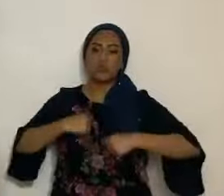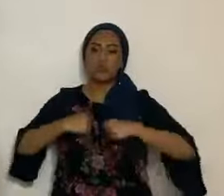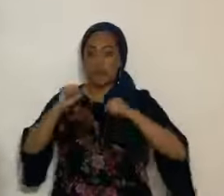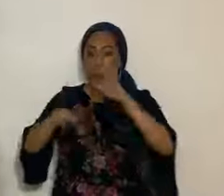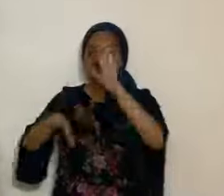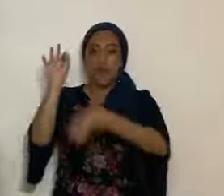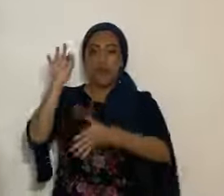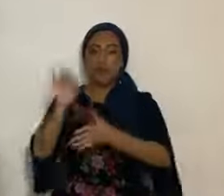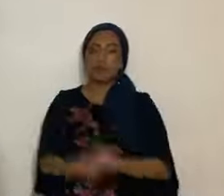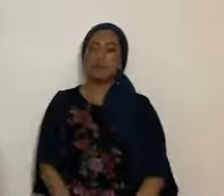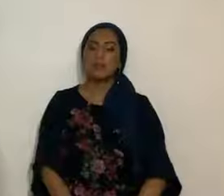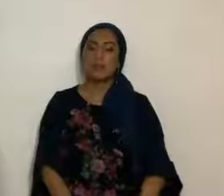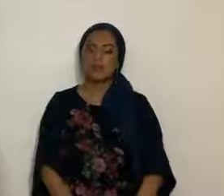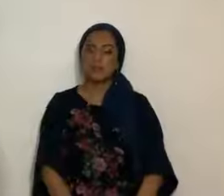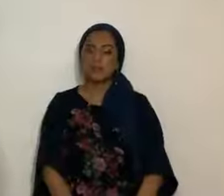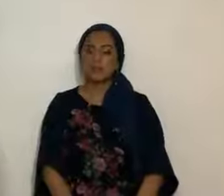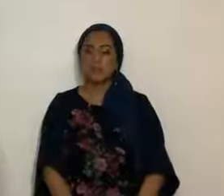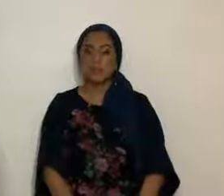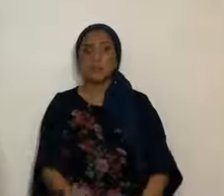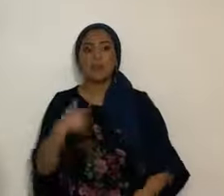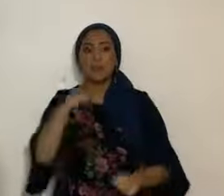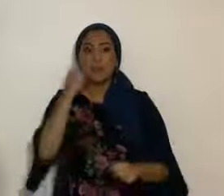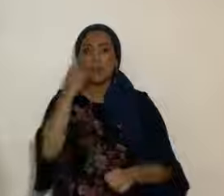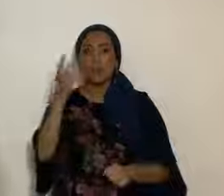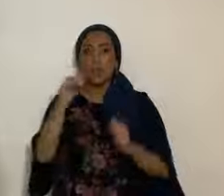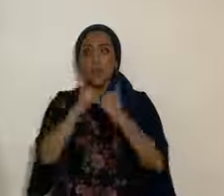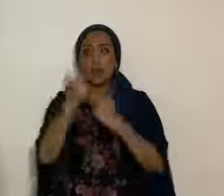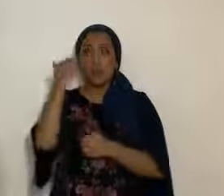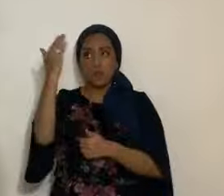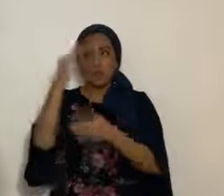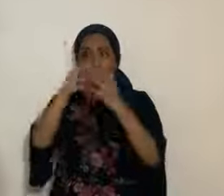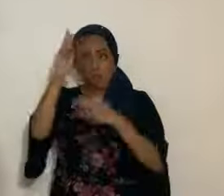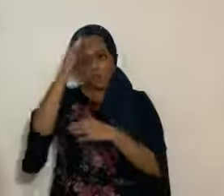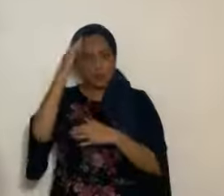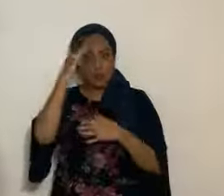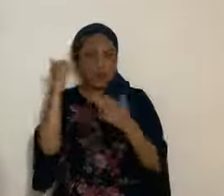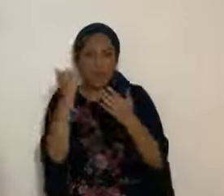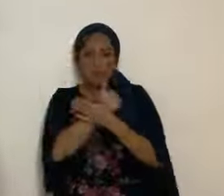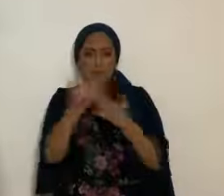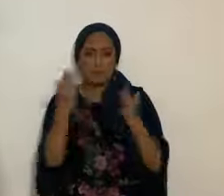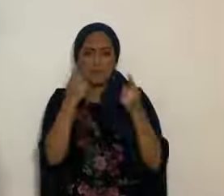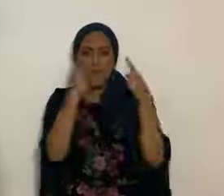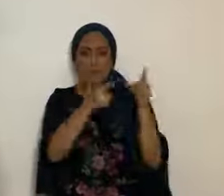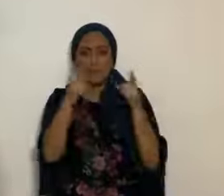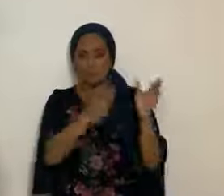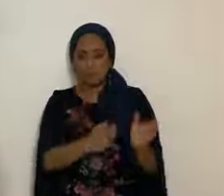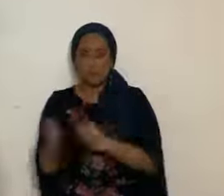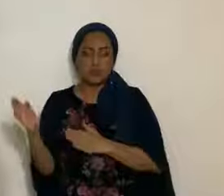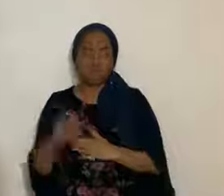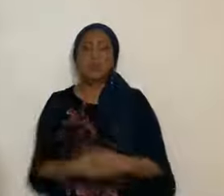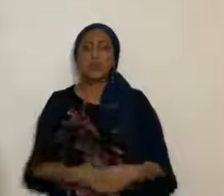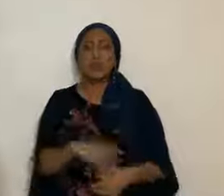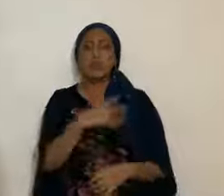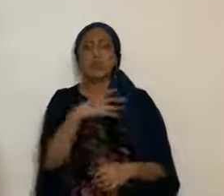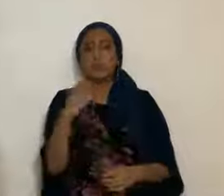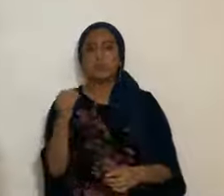encontrarlo. Vemos cómo el Padre Bendito tiene control de todas y cada una de las cosas. Y precisamente